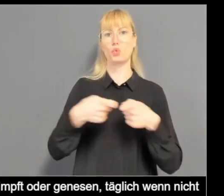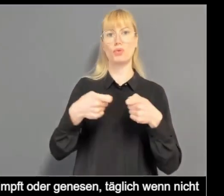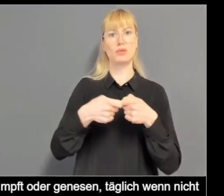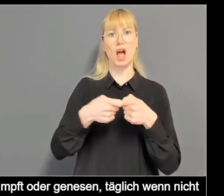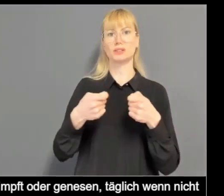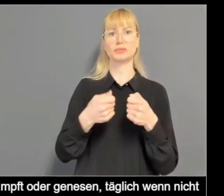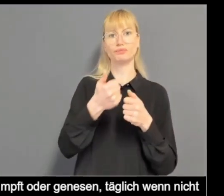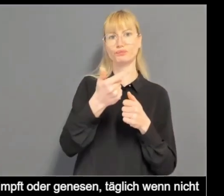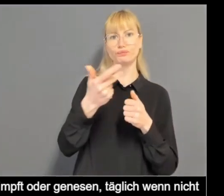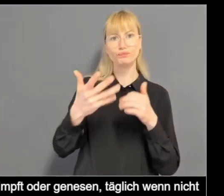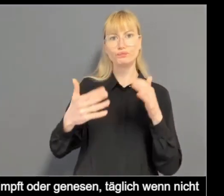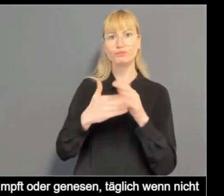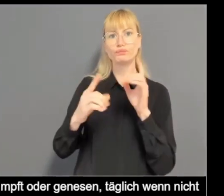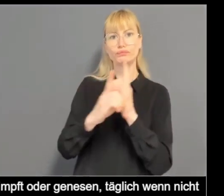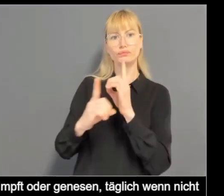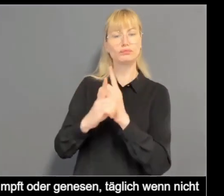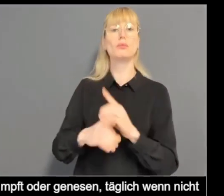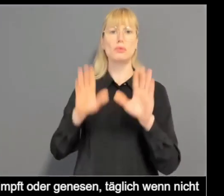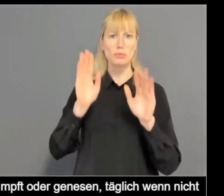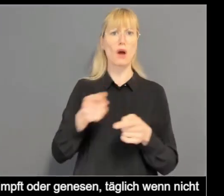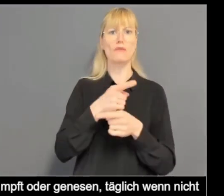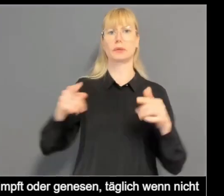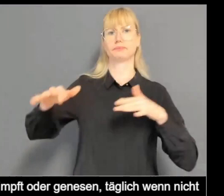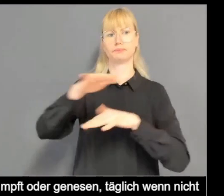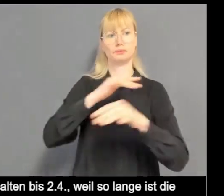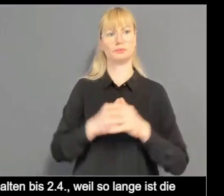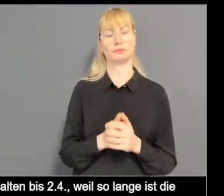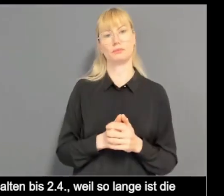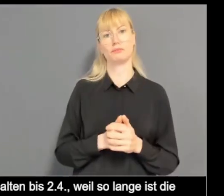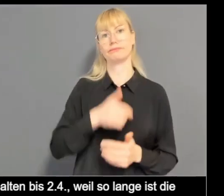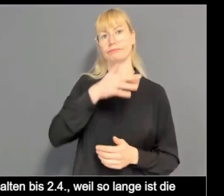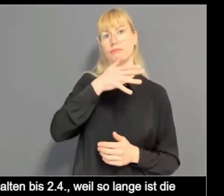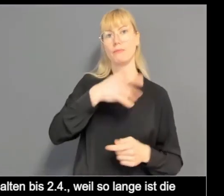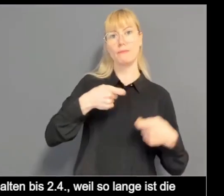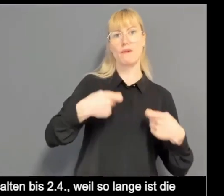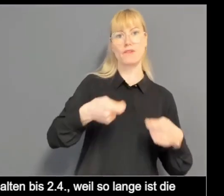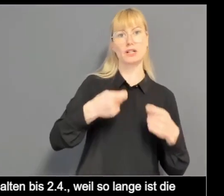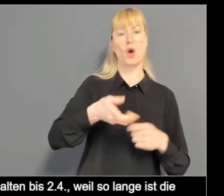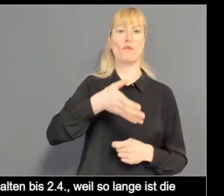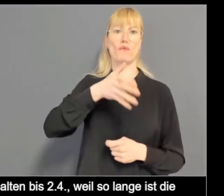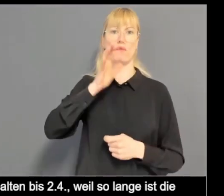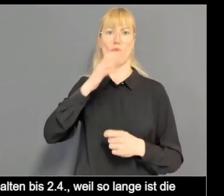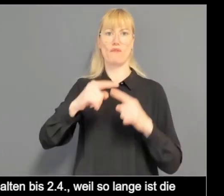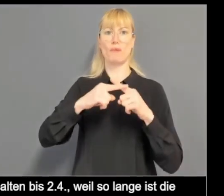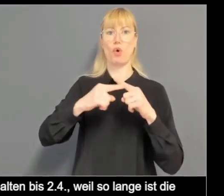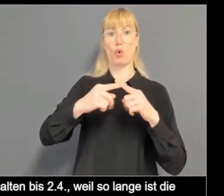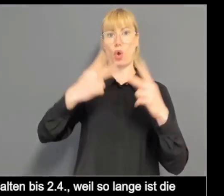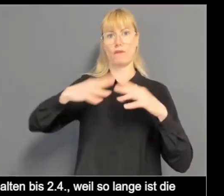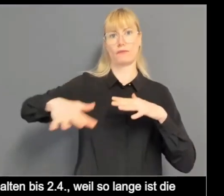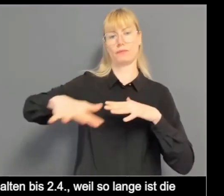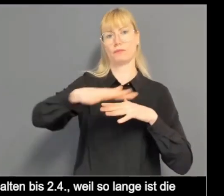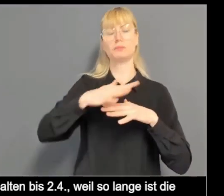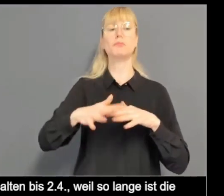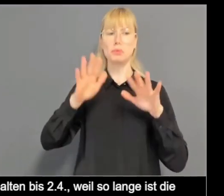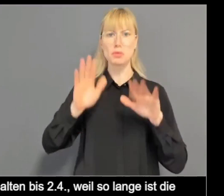noch bestanden hat. Es fällt weg das Verbot des Feierns auf öffentlichen Plätzen, das Alkoholverkaufs-